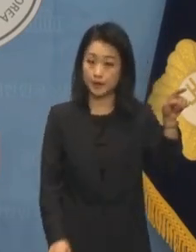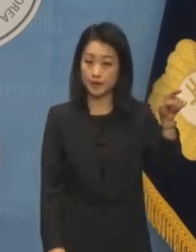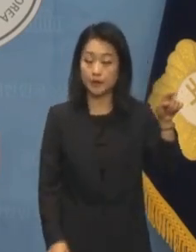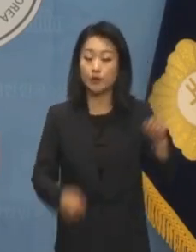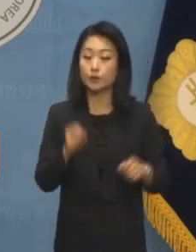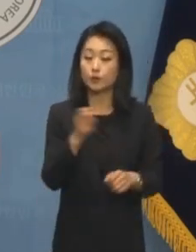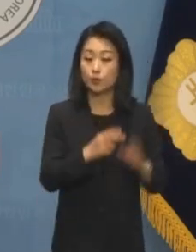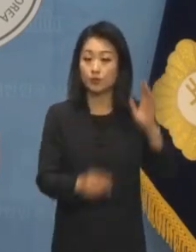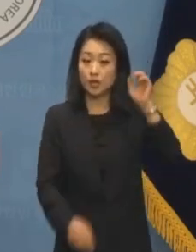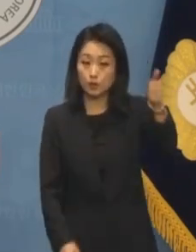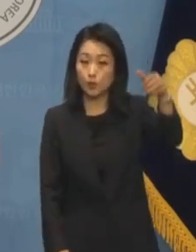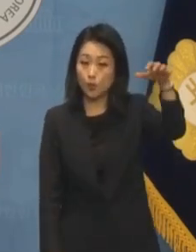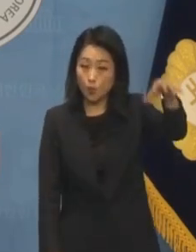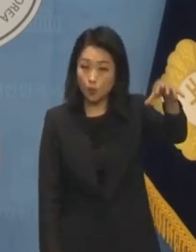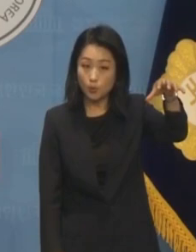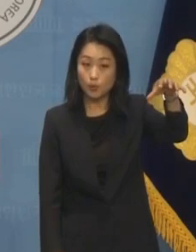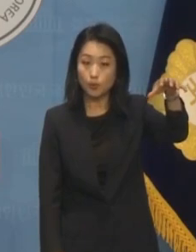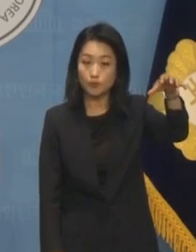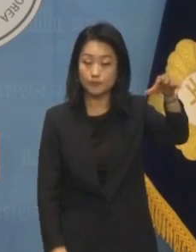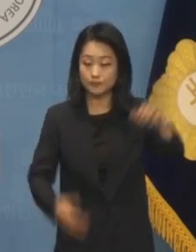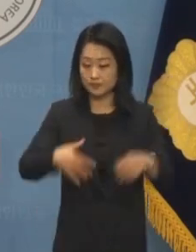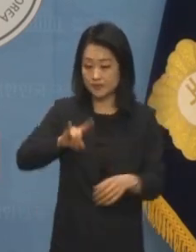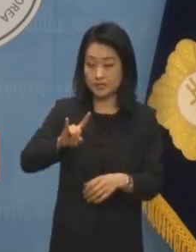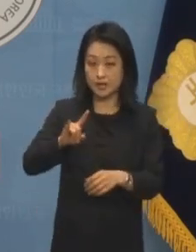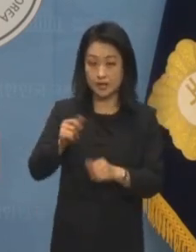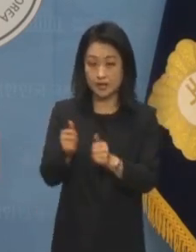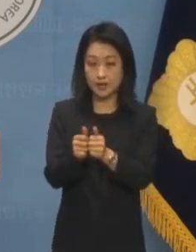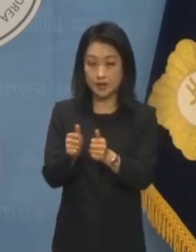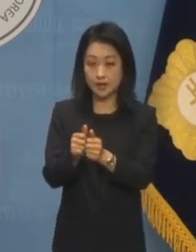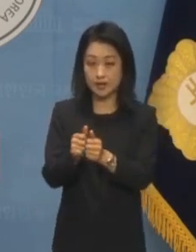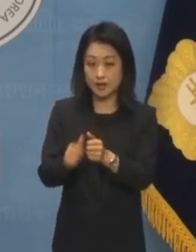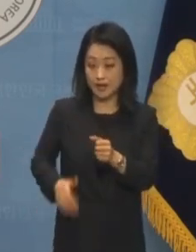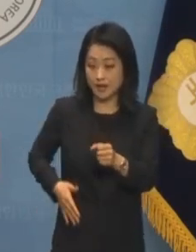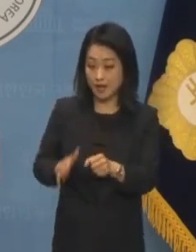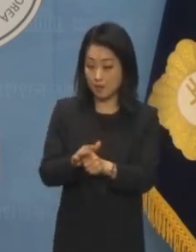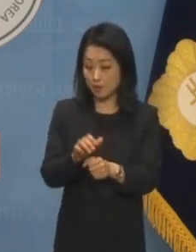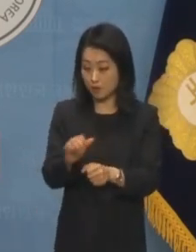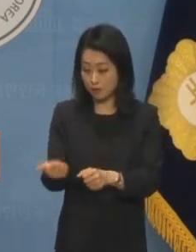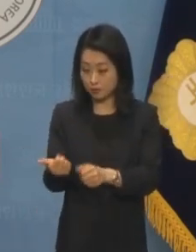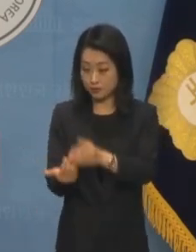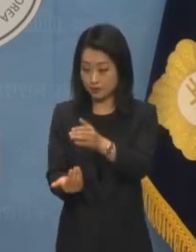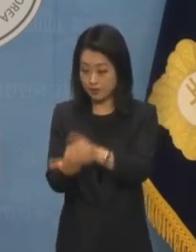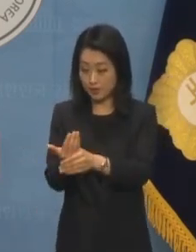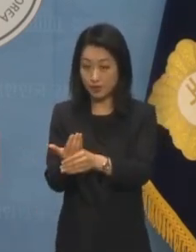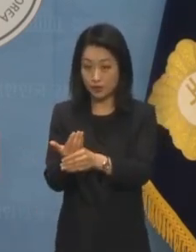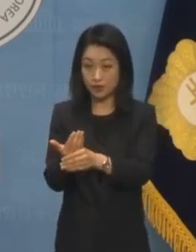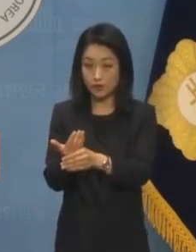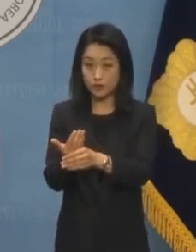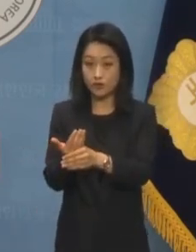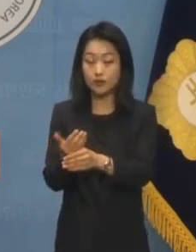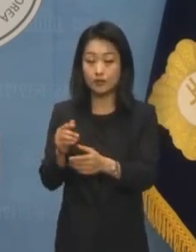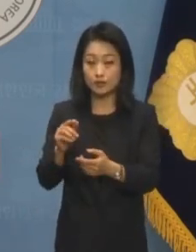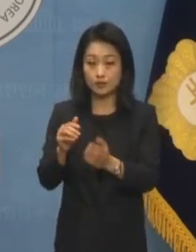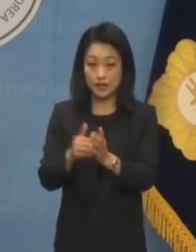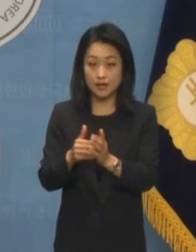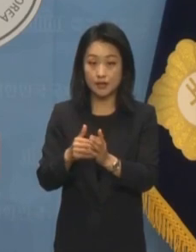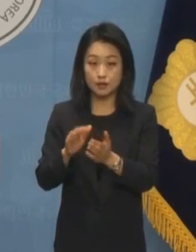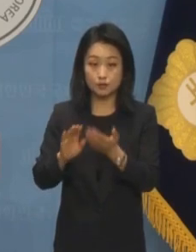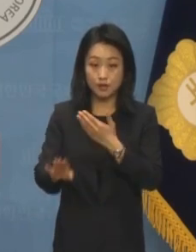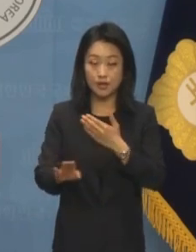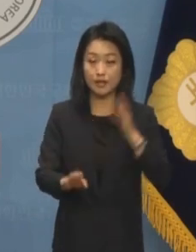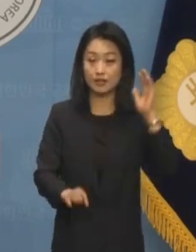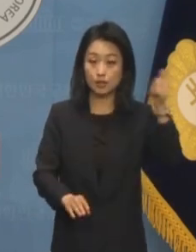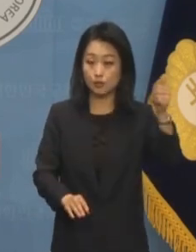심지어 대통령실은 최상병 사망 이후 대통령이 2번 관여했다는 언론 보도에 관계자